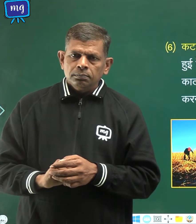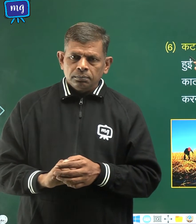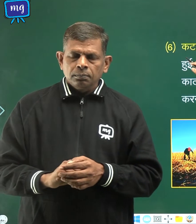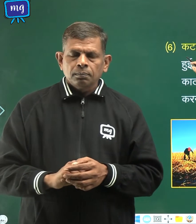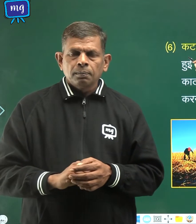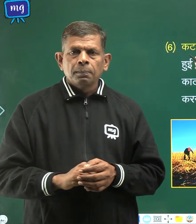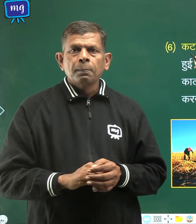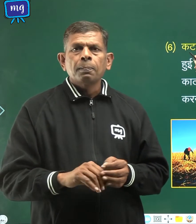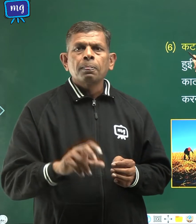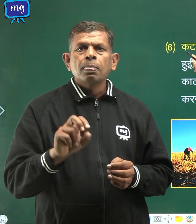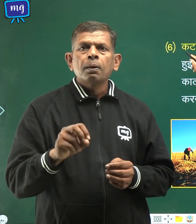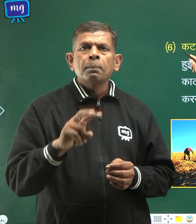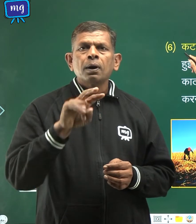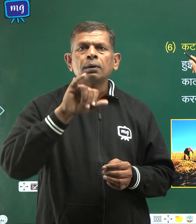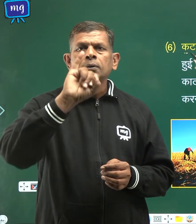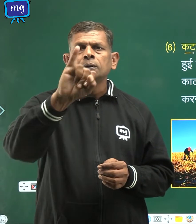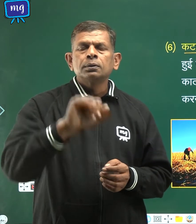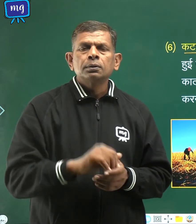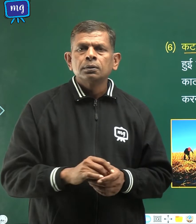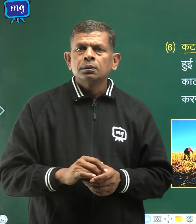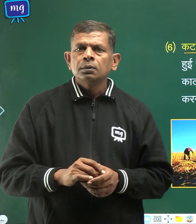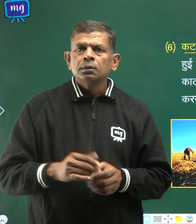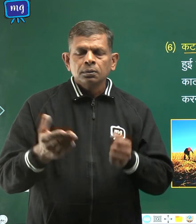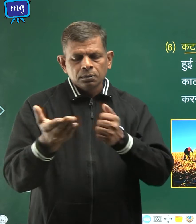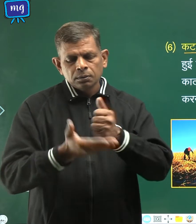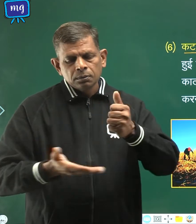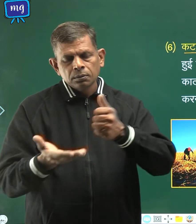नंबर 6, कटाई।